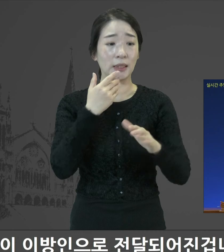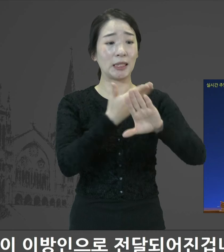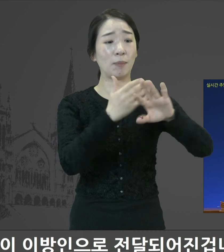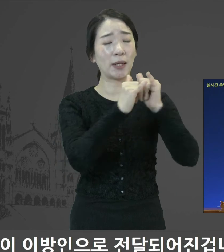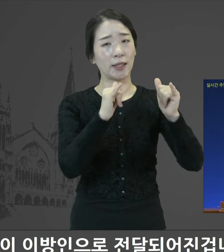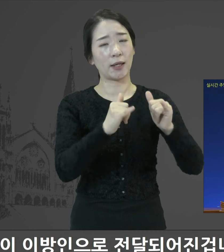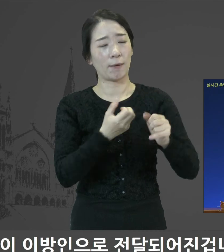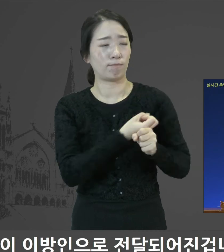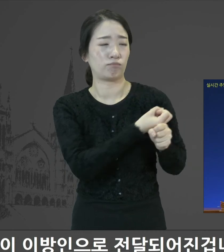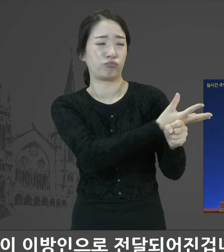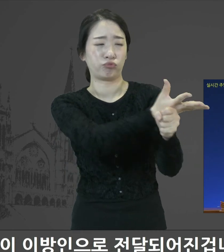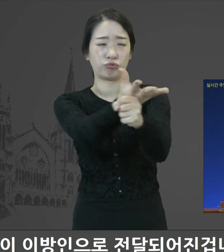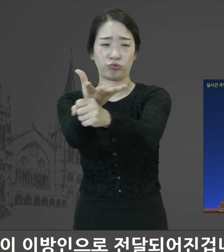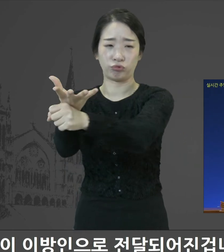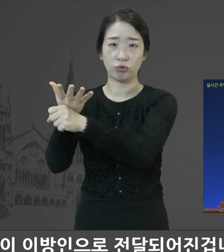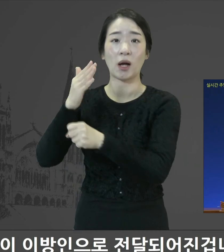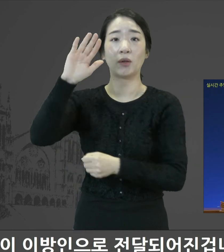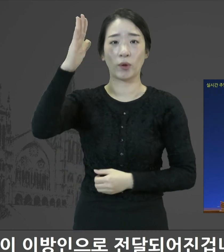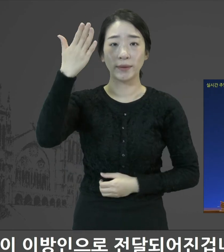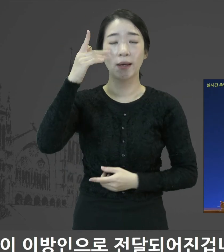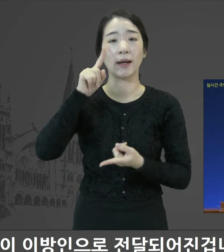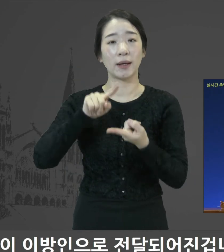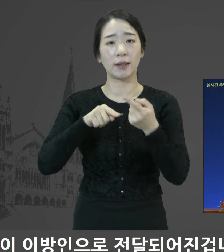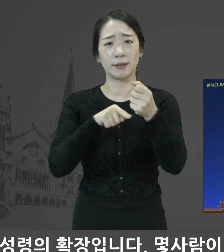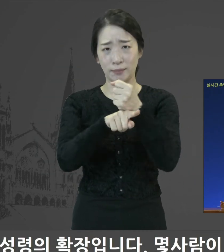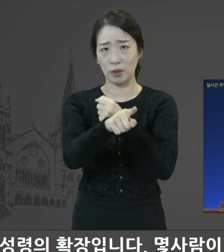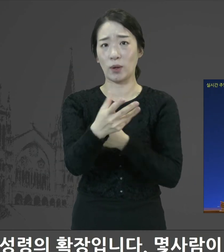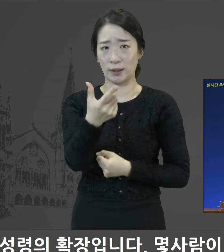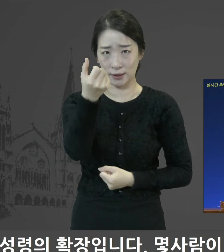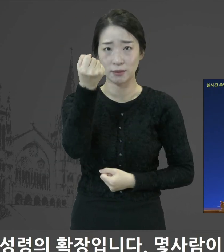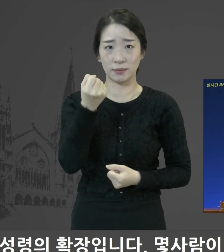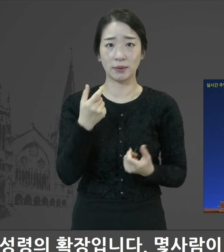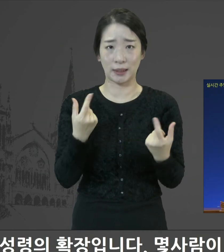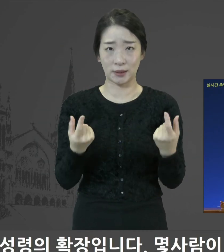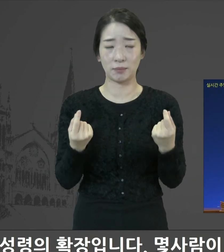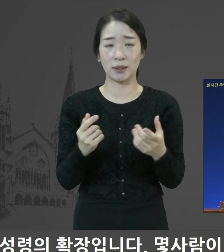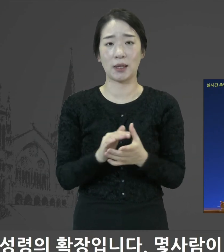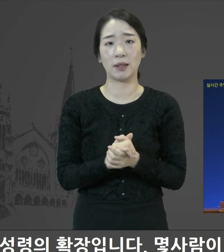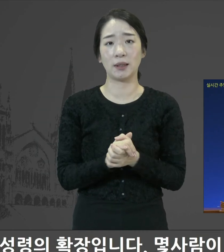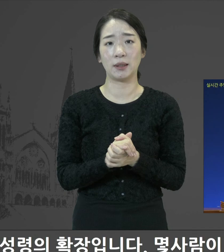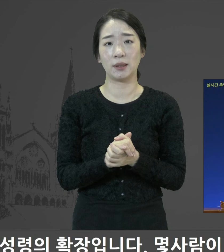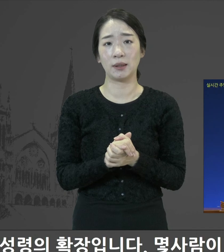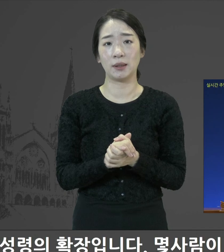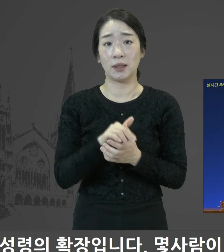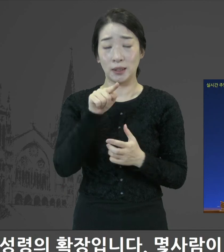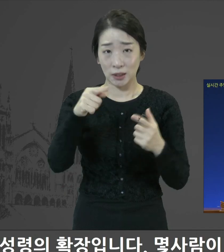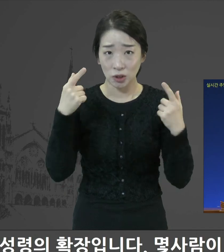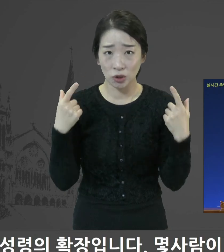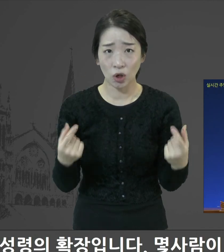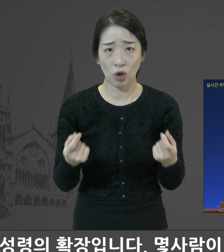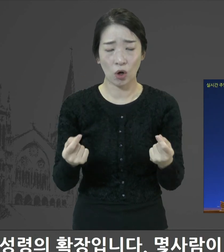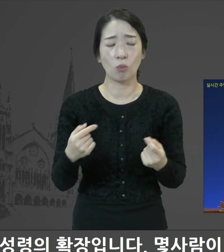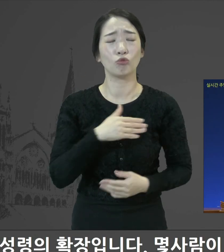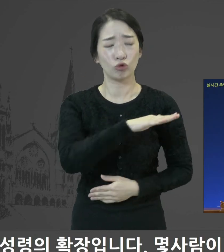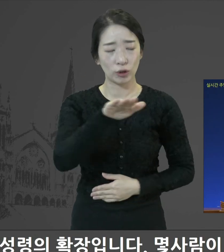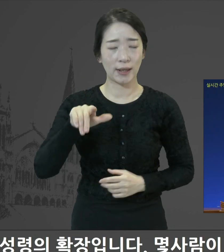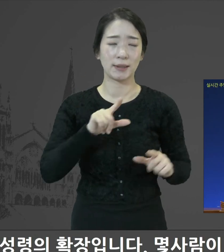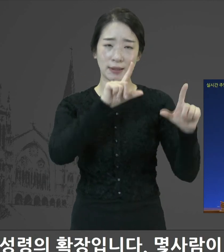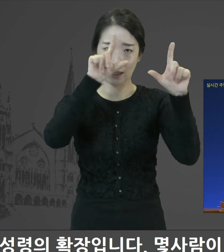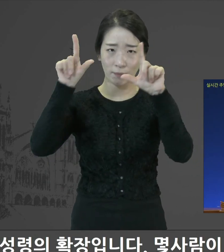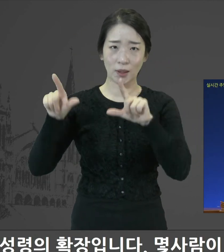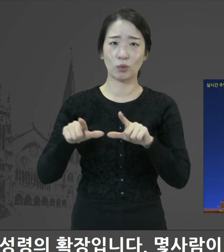일에 이 단어가 쓰이고 있는 겁니다. 사랑하는 여러분, 이 단어가 우리의 삶 가운데도 한번 일어났으면